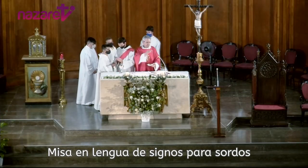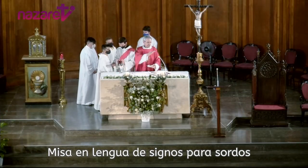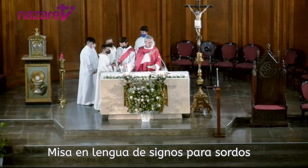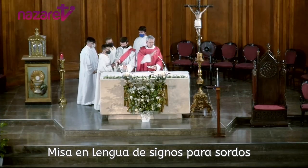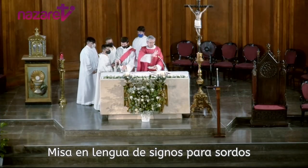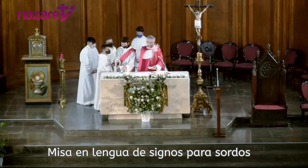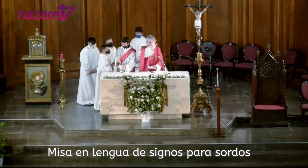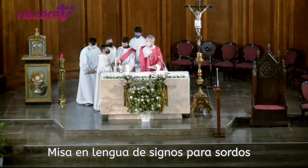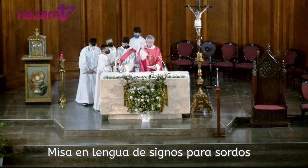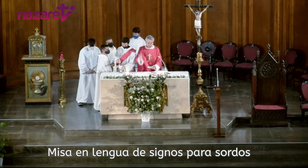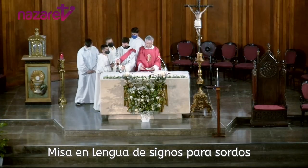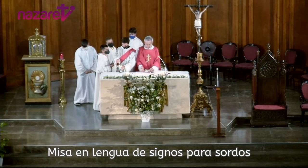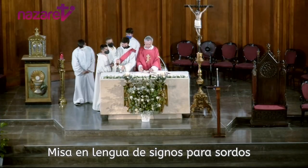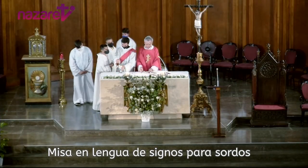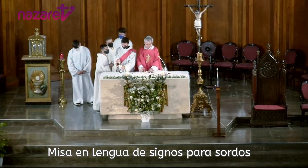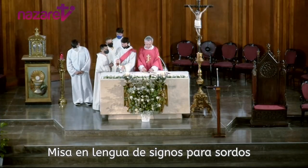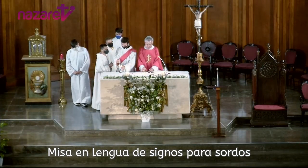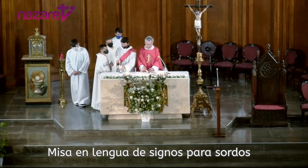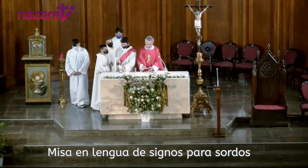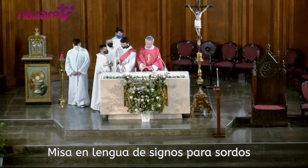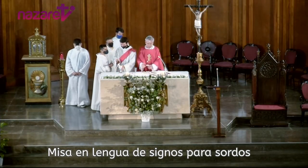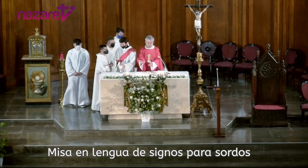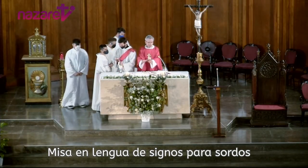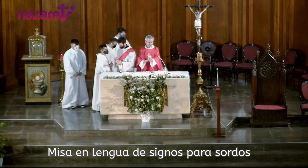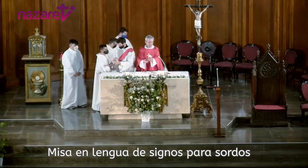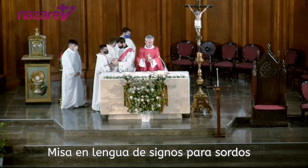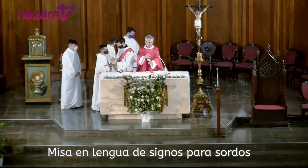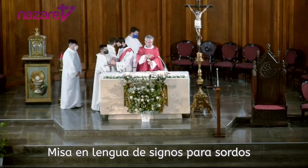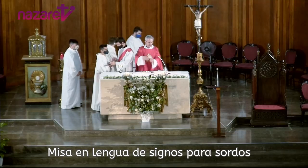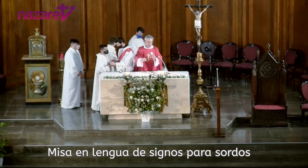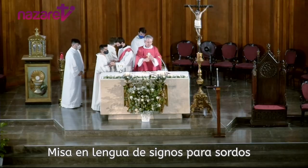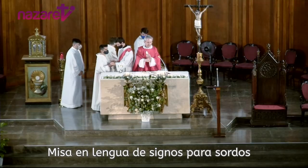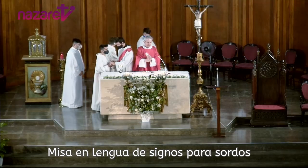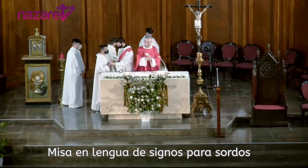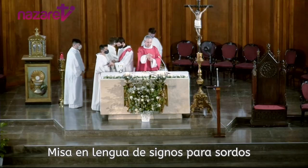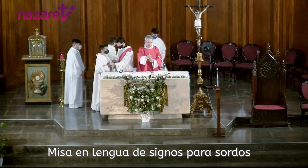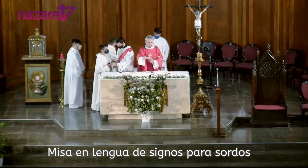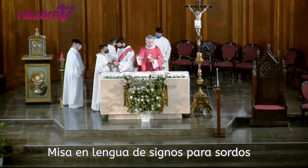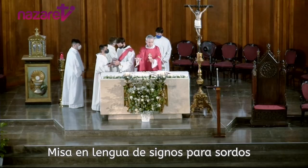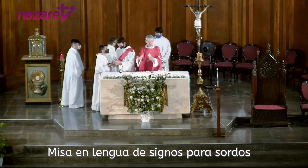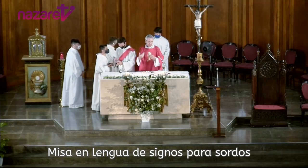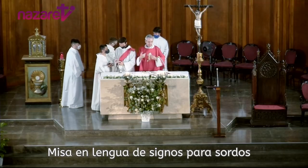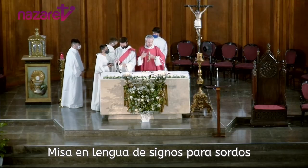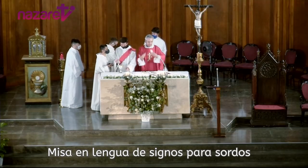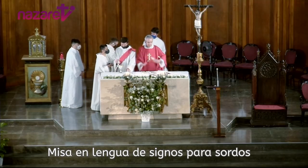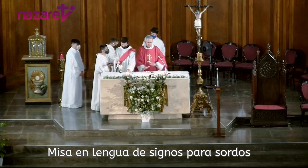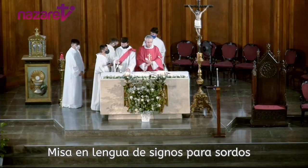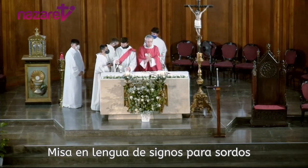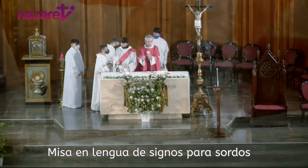Bendito seas, Señor Dios del universo, por este pan, fruto de la tierra y del trabajo del hombre, que recibimos de tu